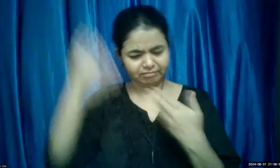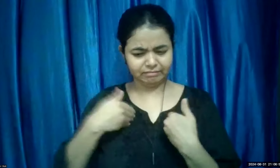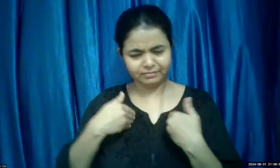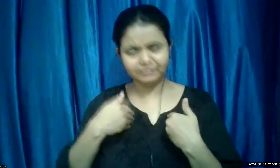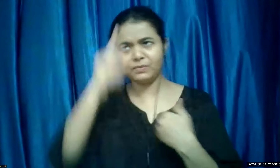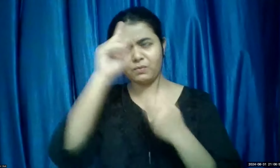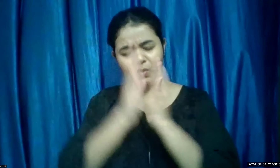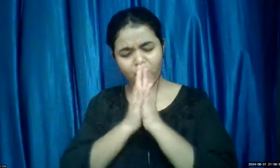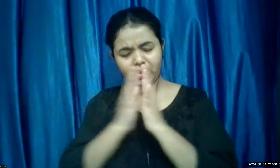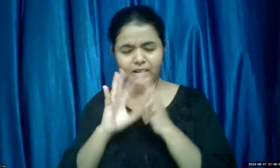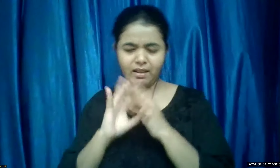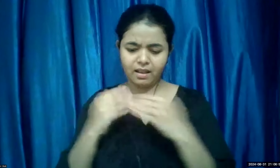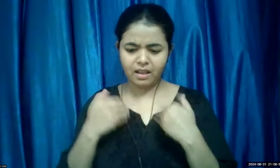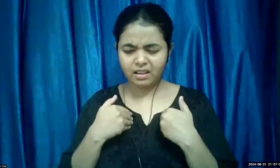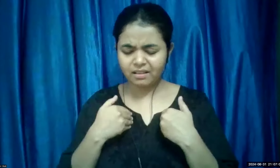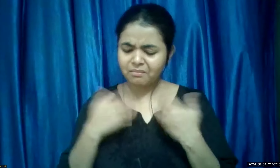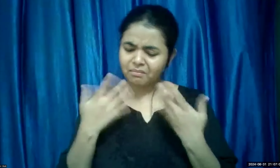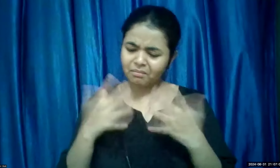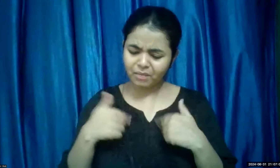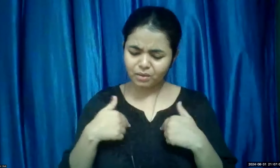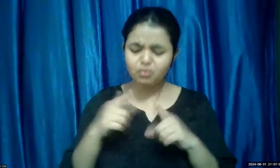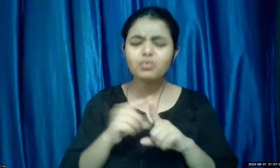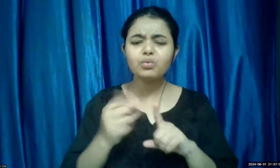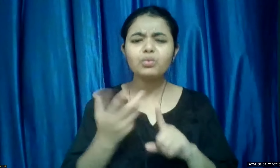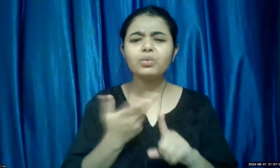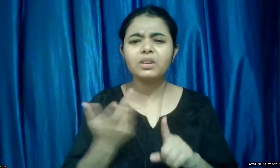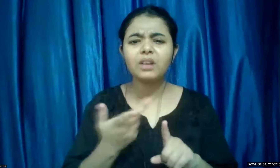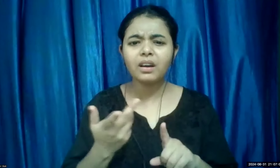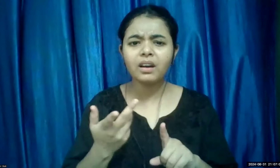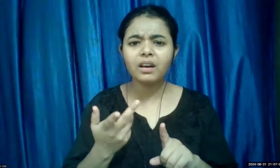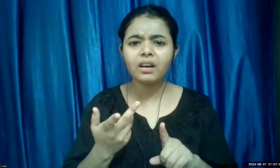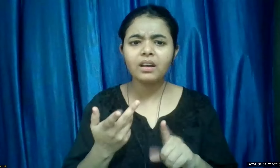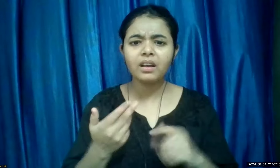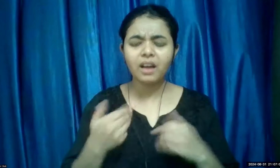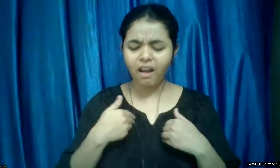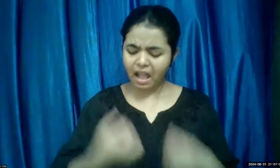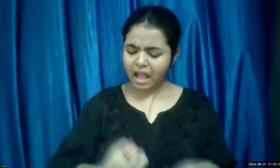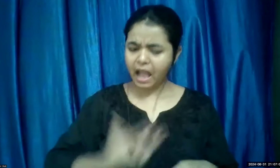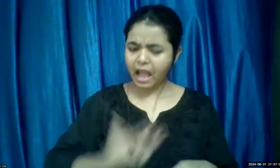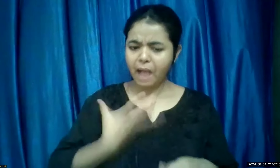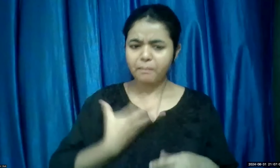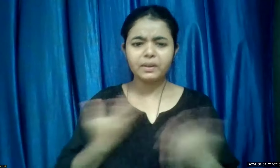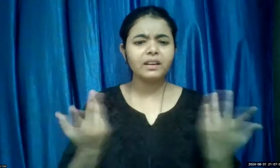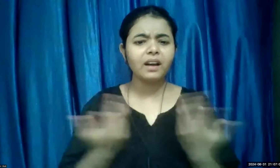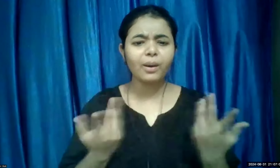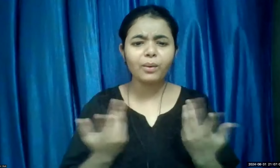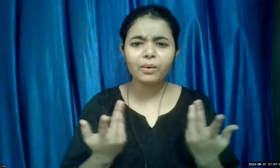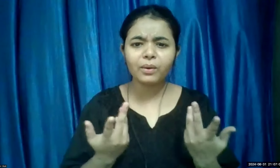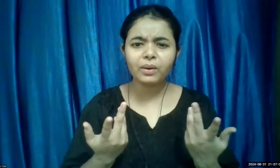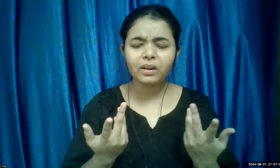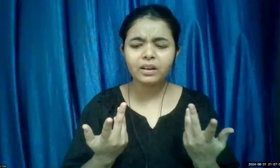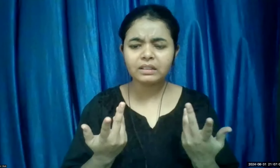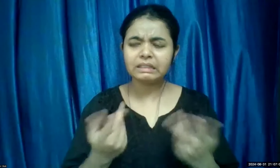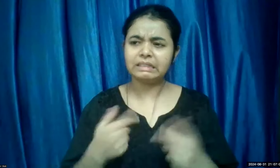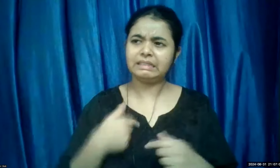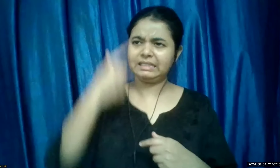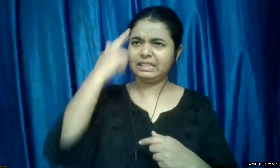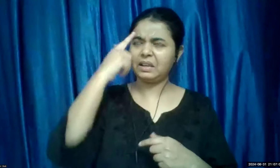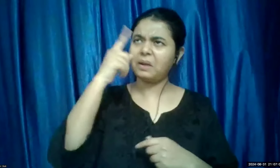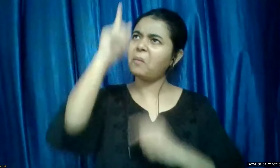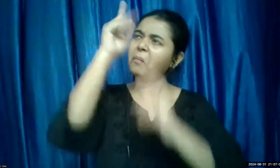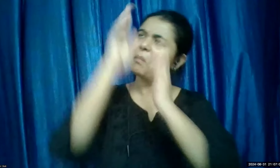लेकिन भक्त बनने के बाद क्या करें, हमको सुख कैसे मिलेगा, क्या सिर्फ भगवान का